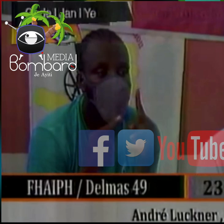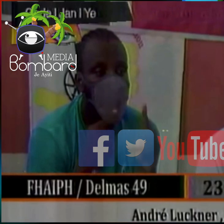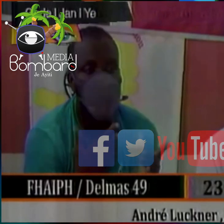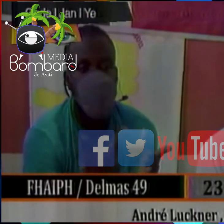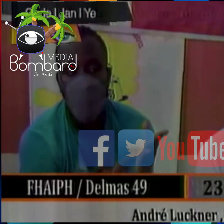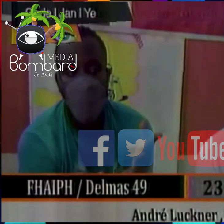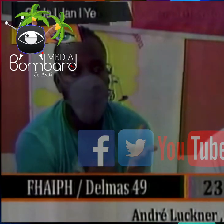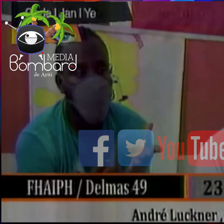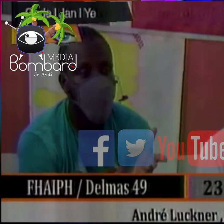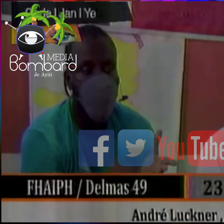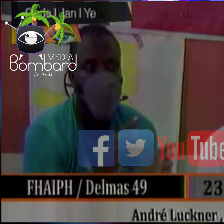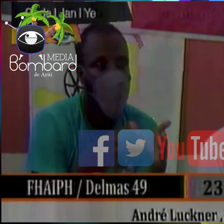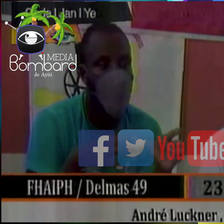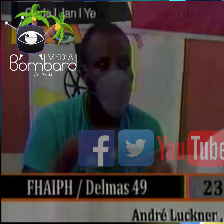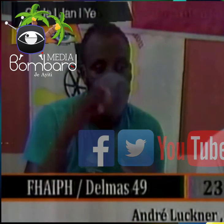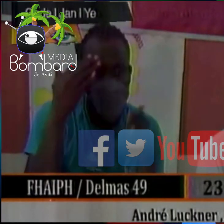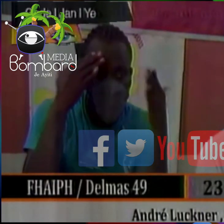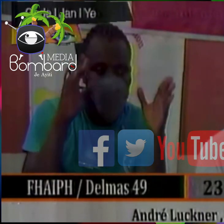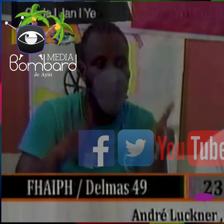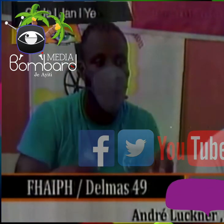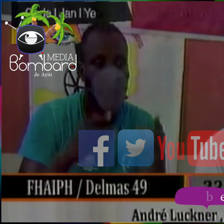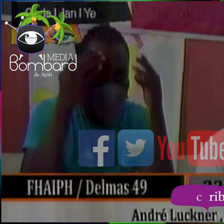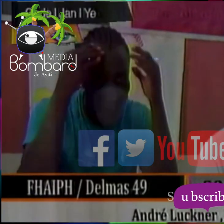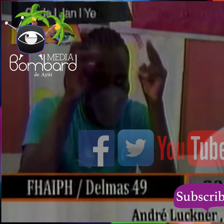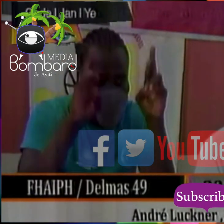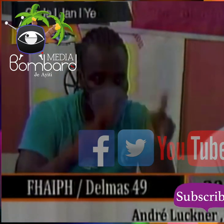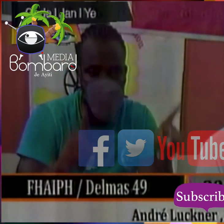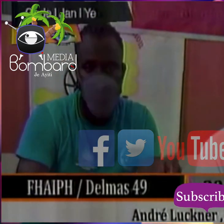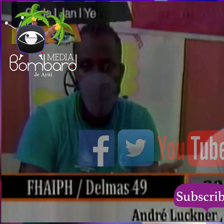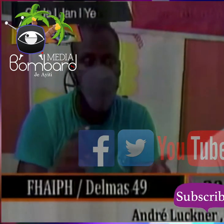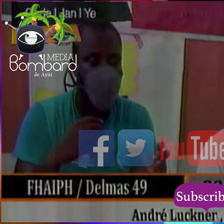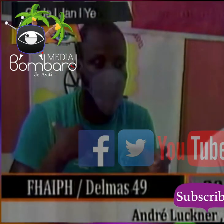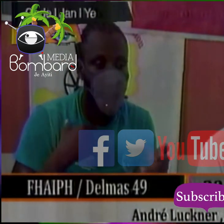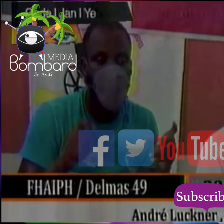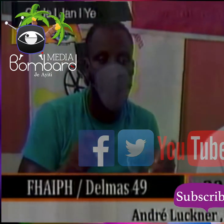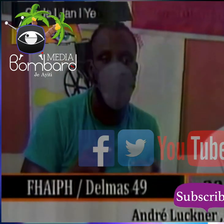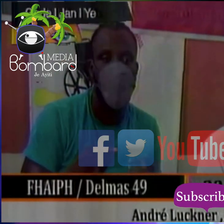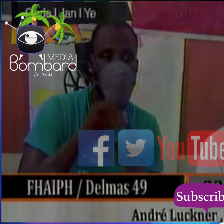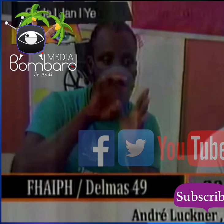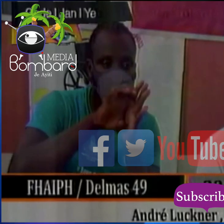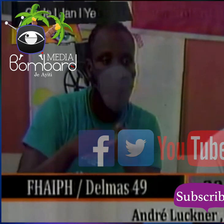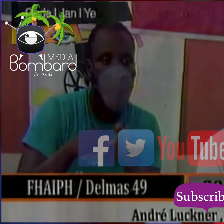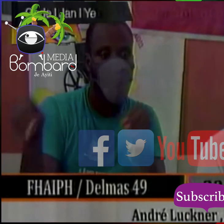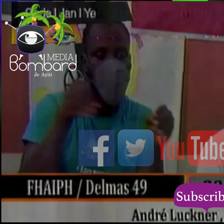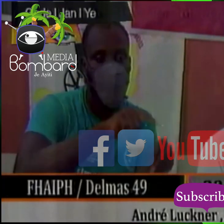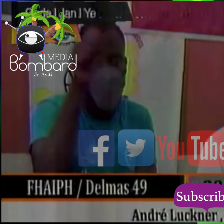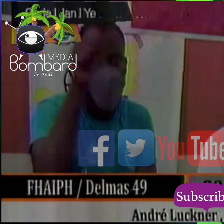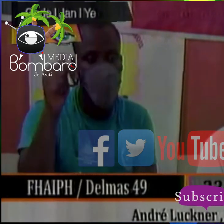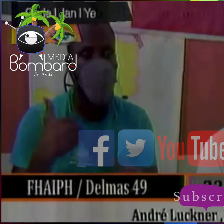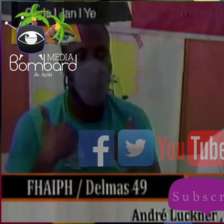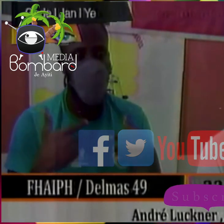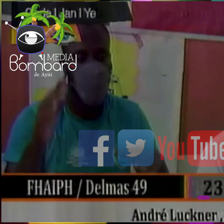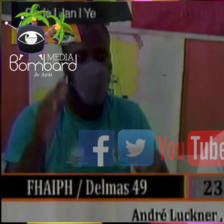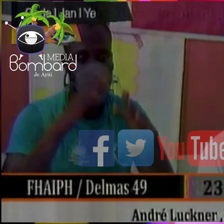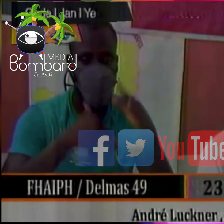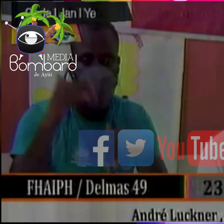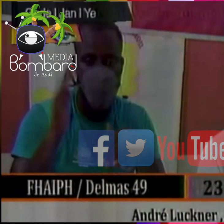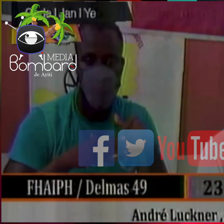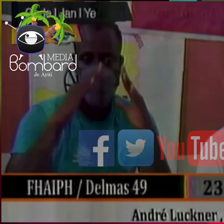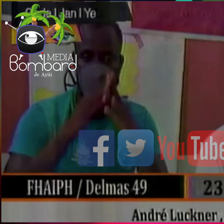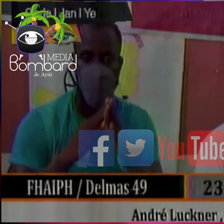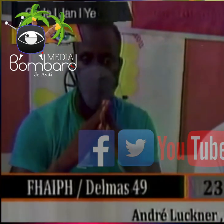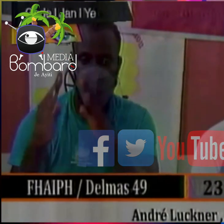16 mai 2020 encore, il y aurait passé différent encore. Nous faisons manif, nous faisons match pacifique, en rien pas jamais